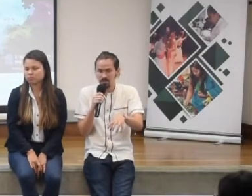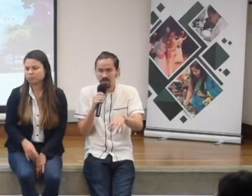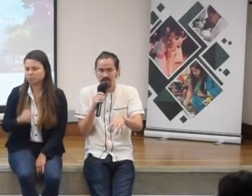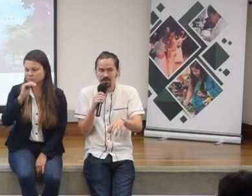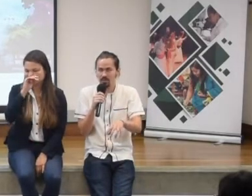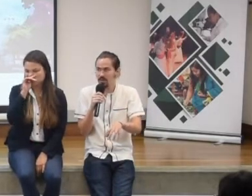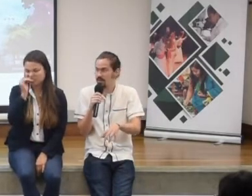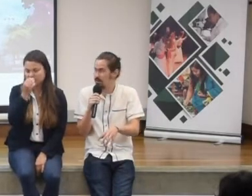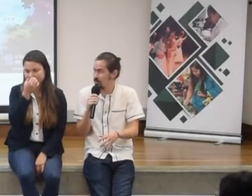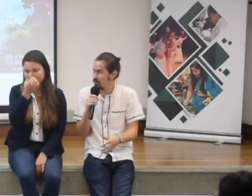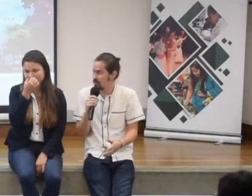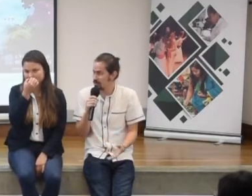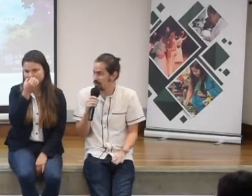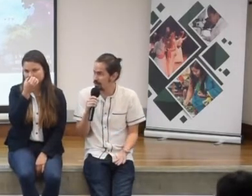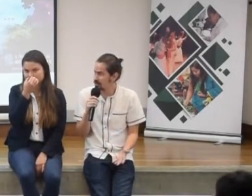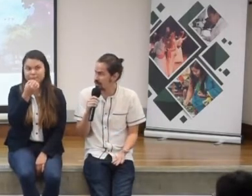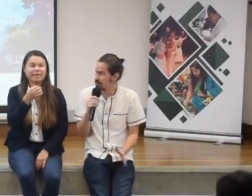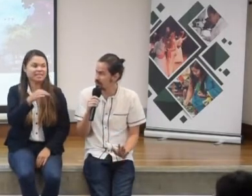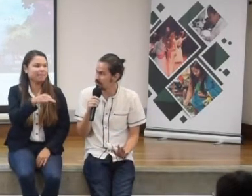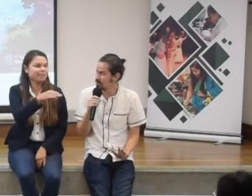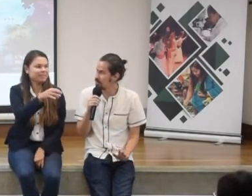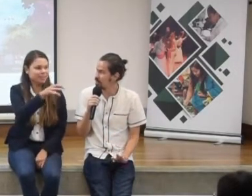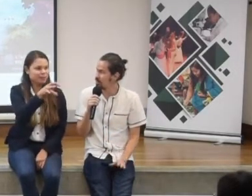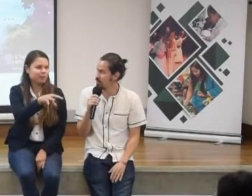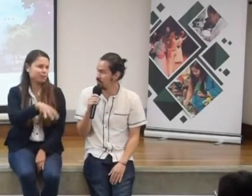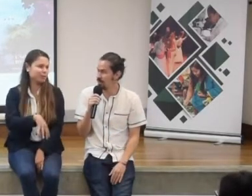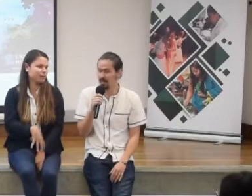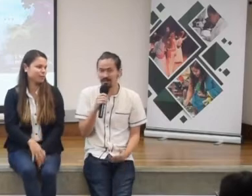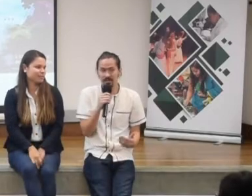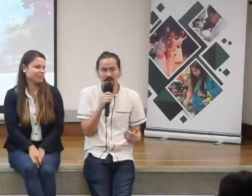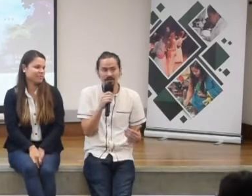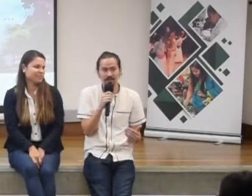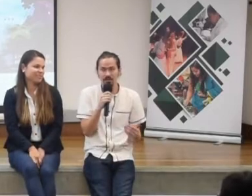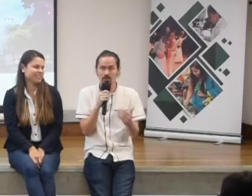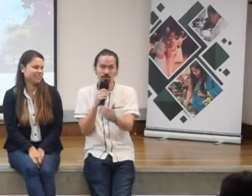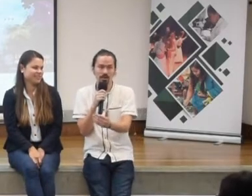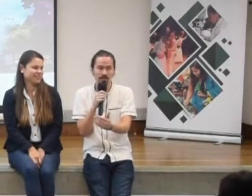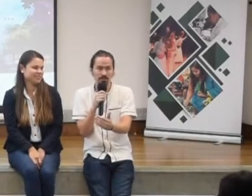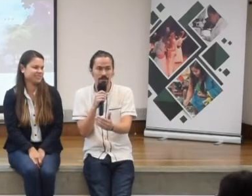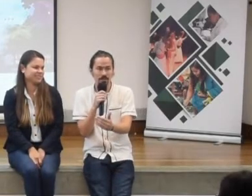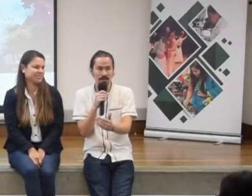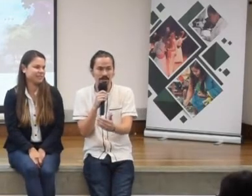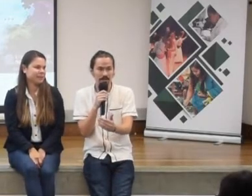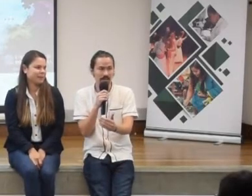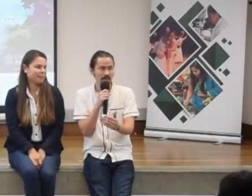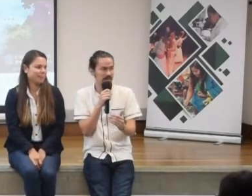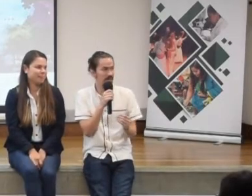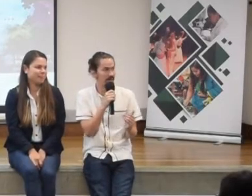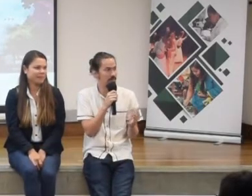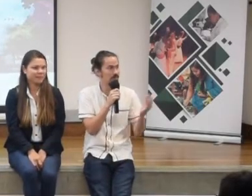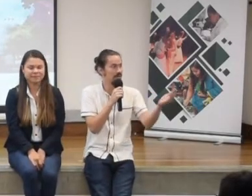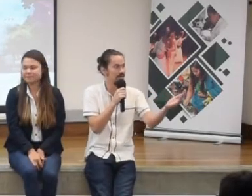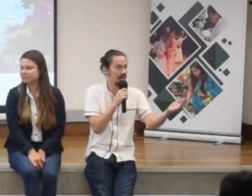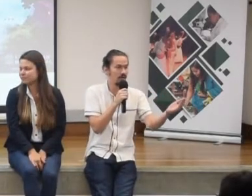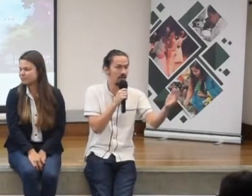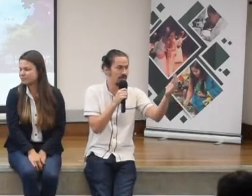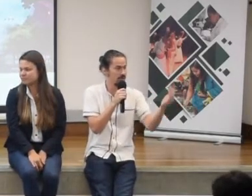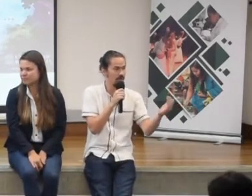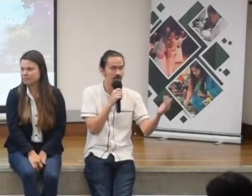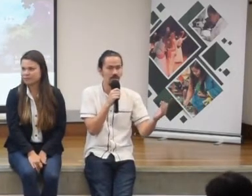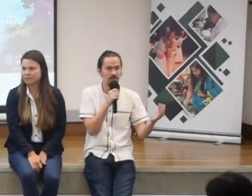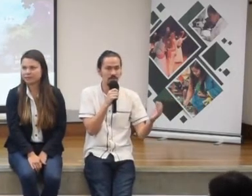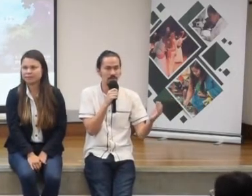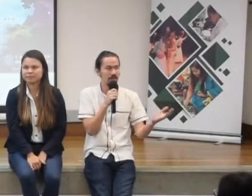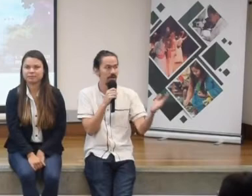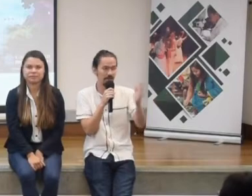que estemos ahí se escogen 5 distintas. Váyanse pensando en los grupos. Y el tema si evoluciona hacia otra parte, que ya hablamos de indicadores